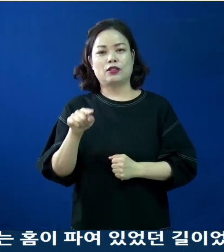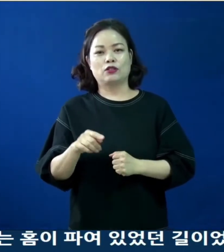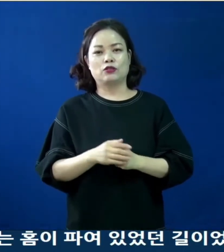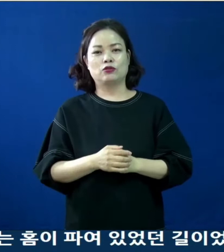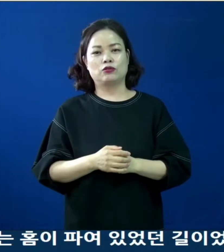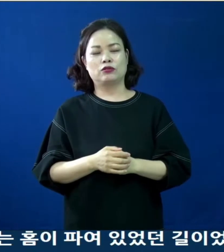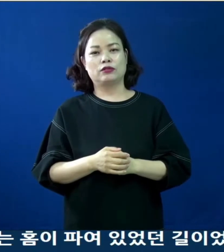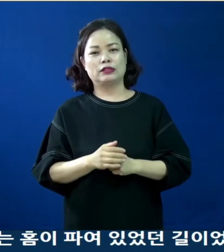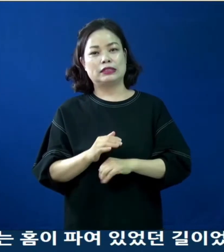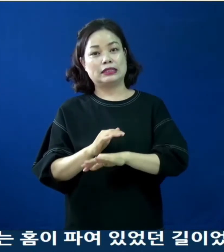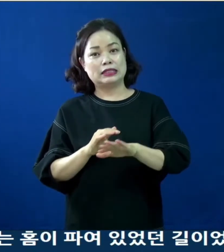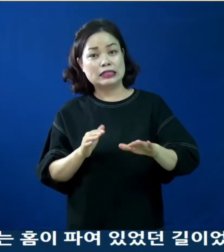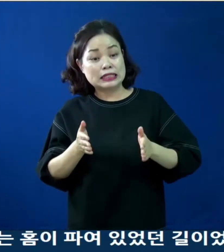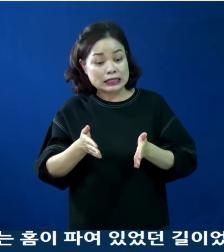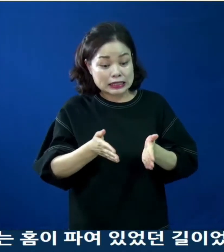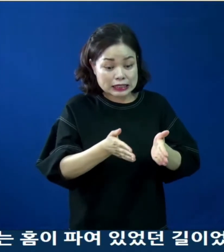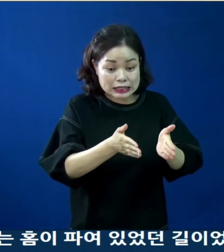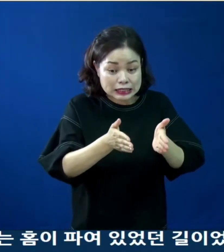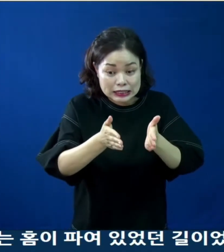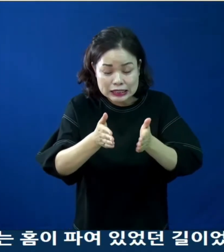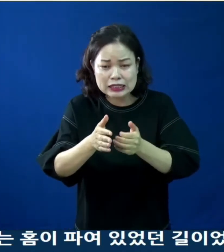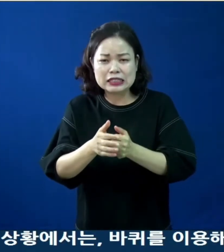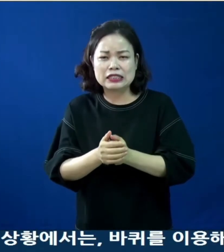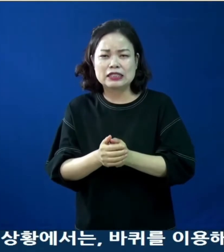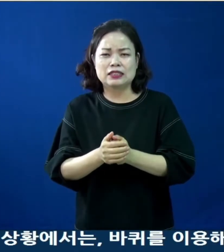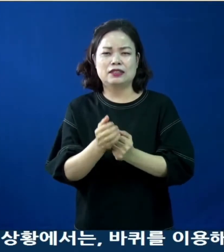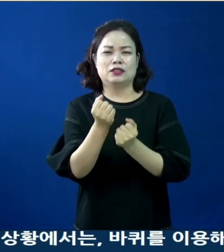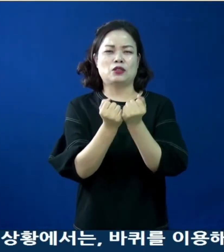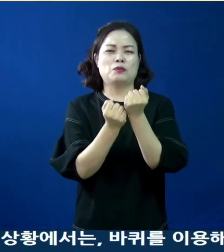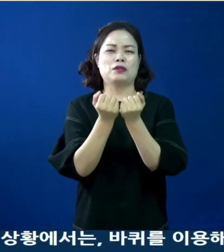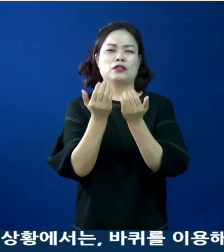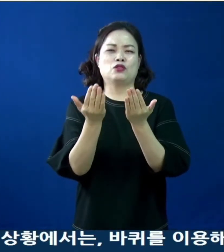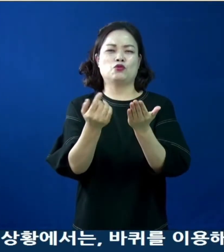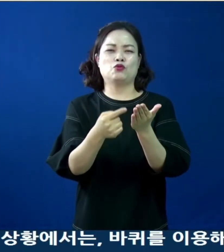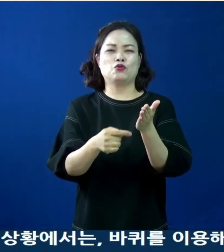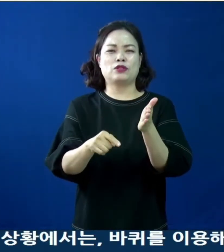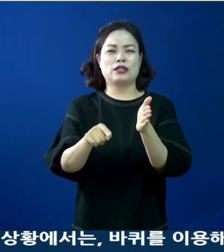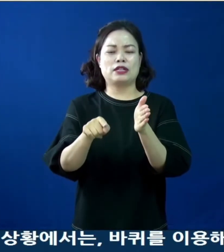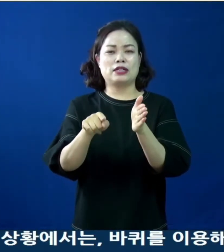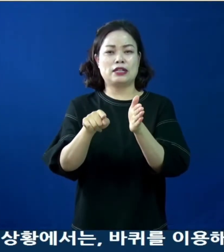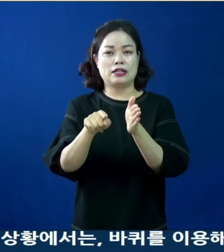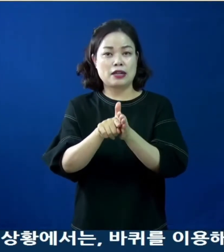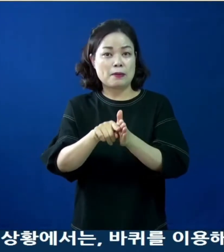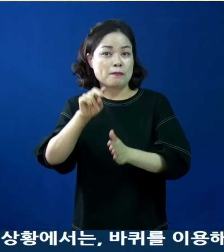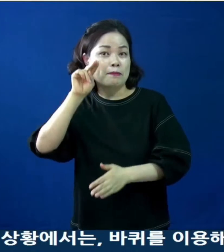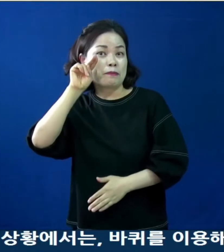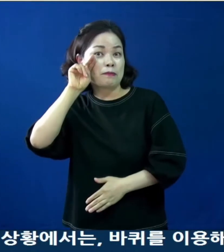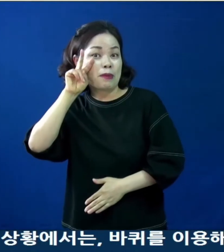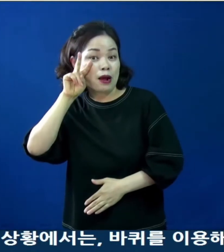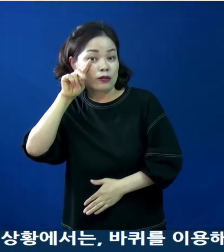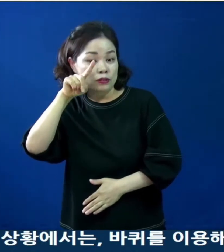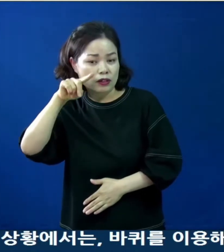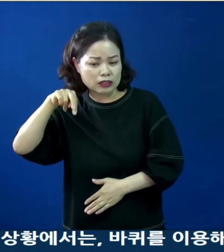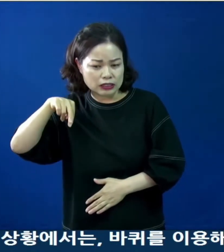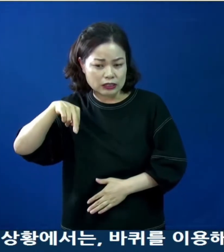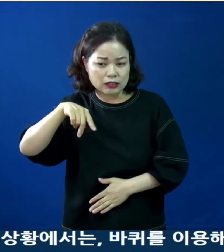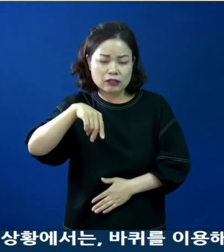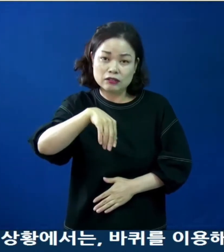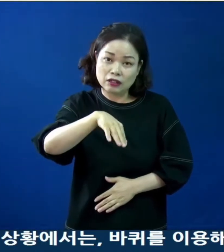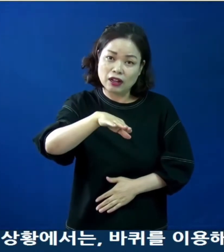우리에게 좀, 제가 이 길을 여러분에게 좀 설명해 드리기 위한 건데, 바울이 저 길을 지나갈 가능성은